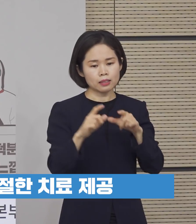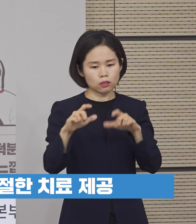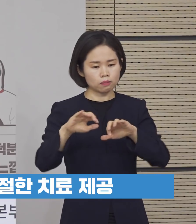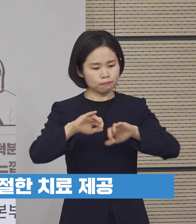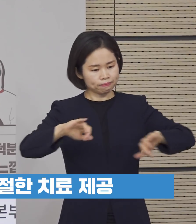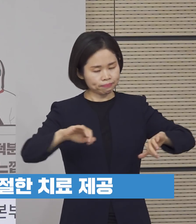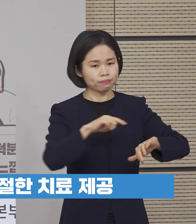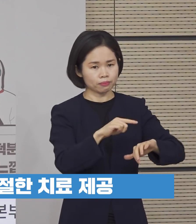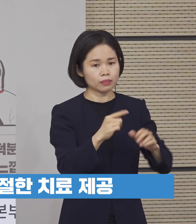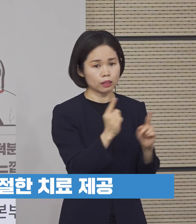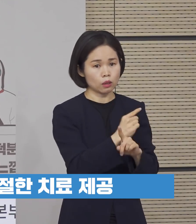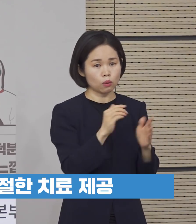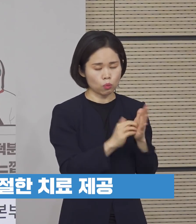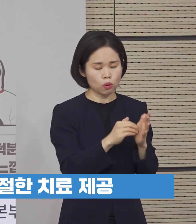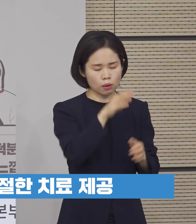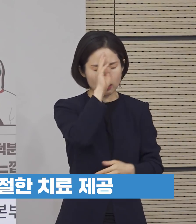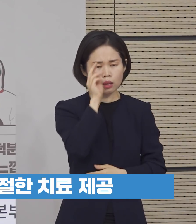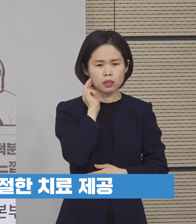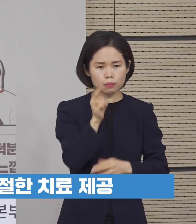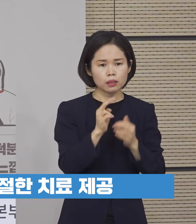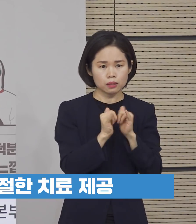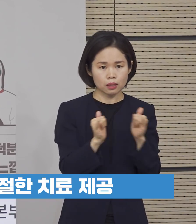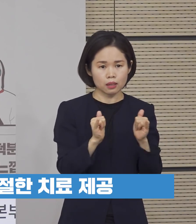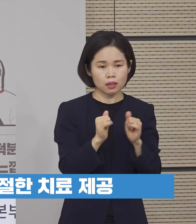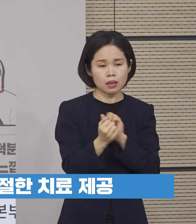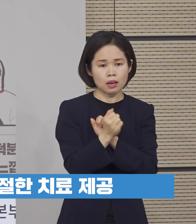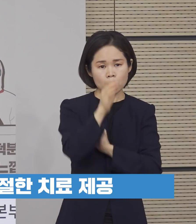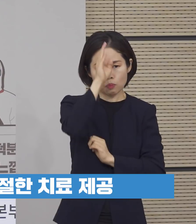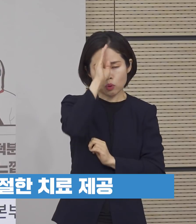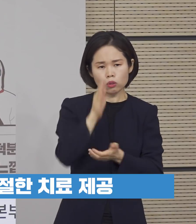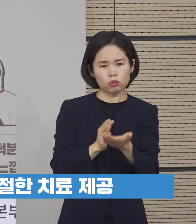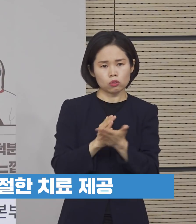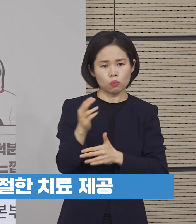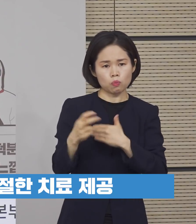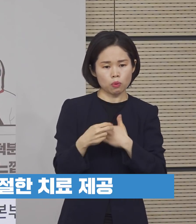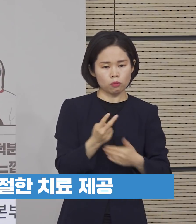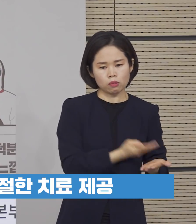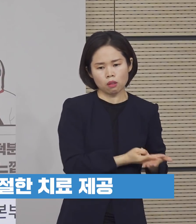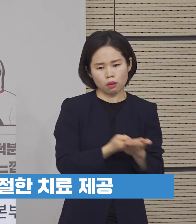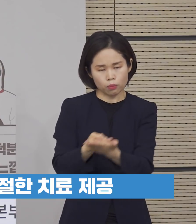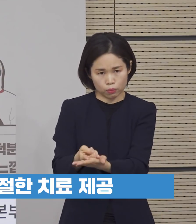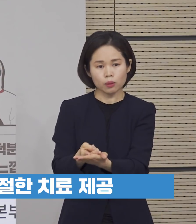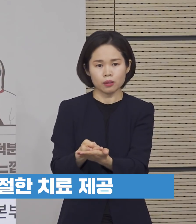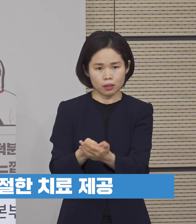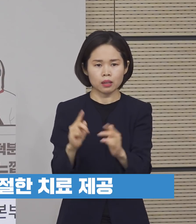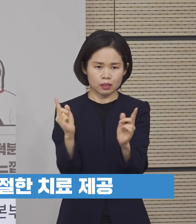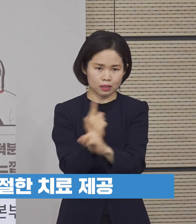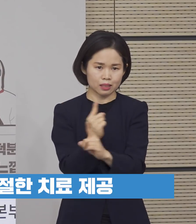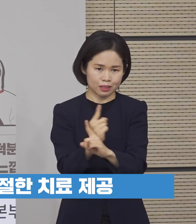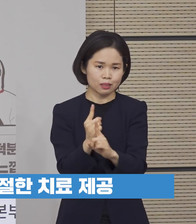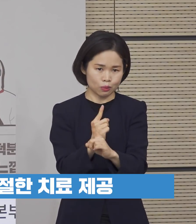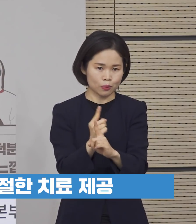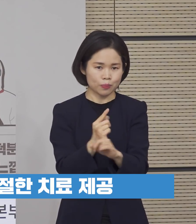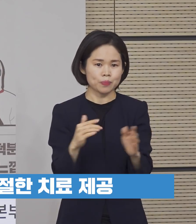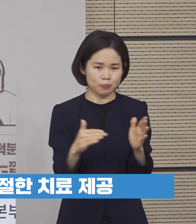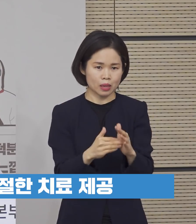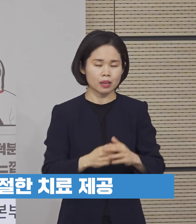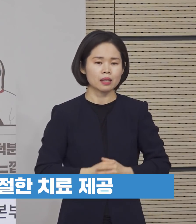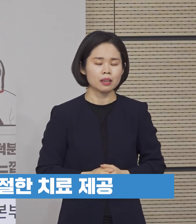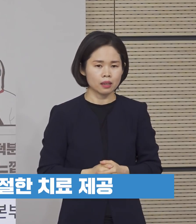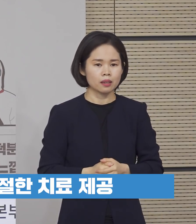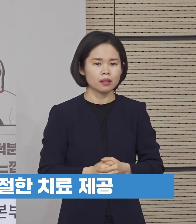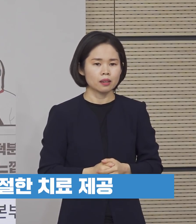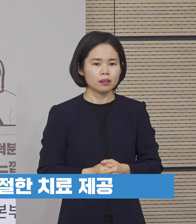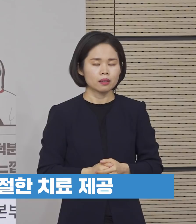지역사회로부터 격리시켜 치료하고 중등증 환자는 감염병 전문 전담병원으로 이송하여 적절한 치료를 받을 수